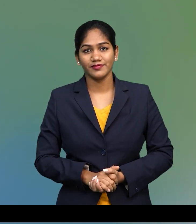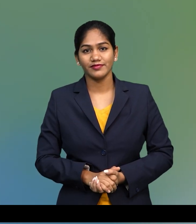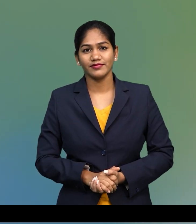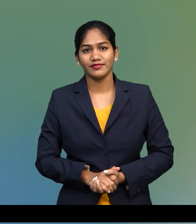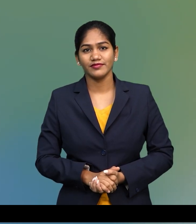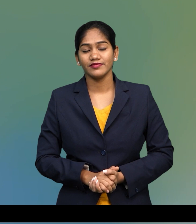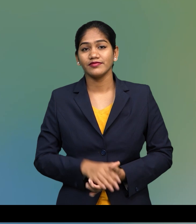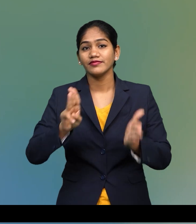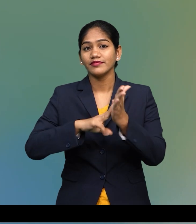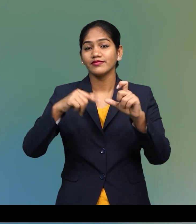మెగా నగరాలు